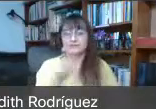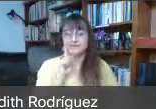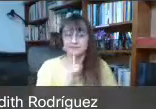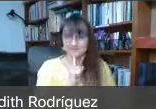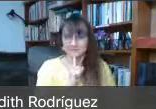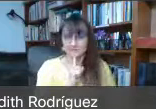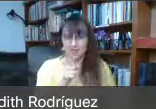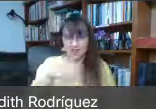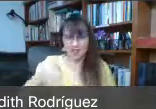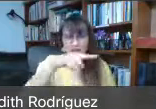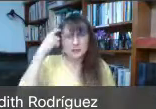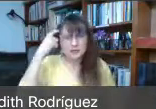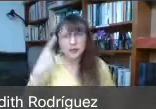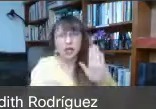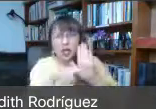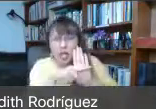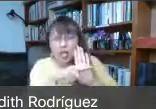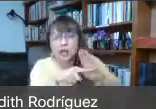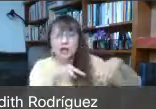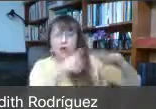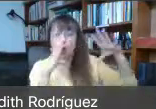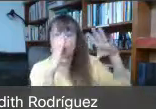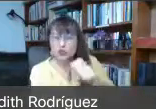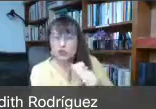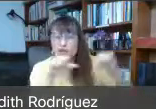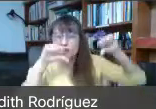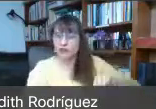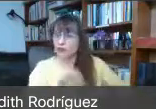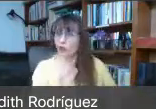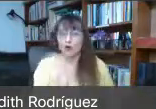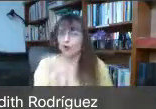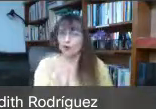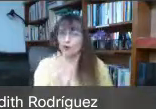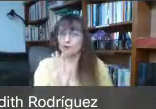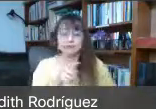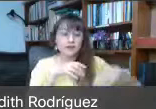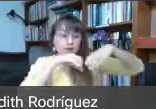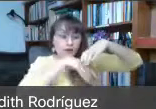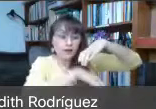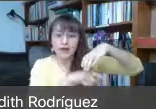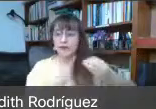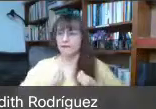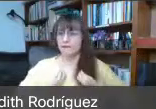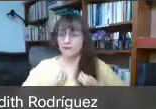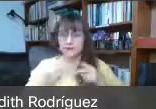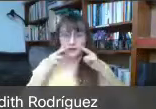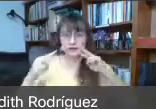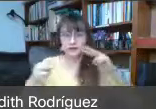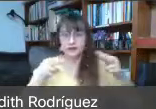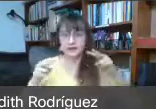Hacer es una relación de quién se encuentra con ese oscuro, ¿quién está en esta cueva, en este sitio oscuro?